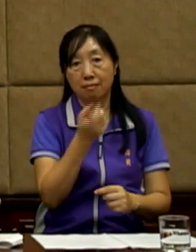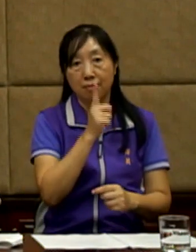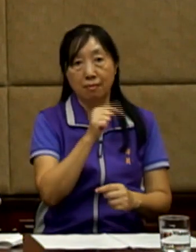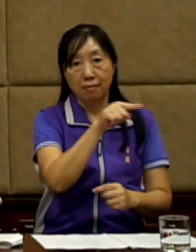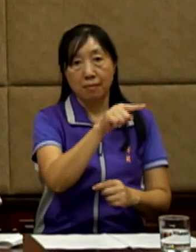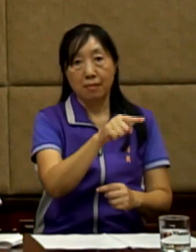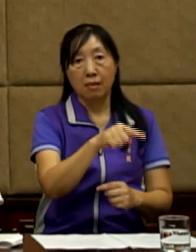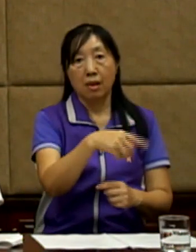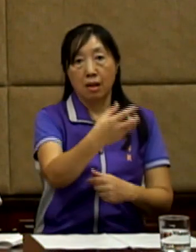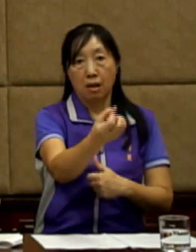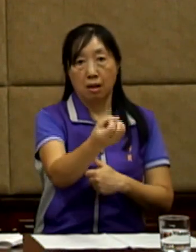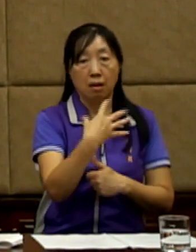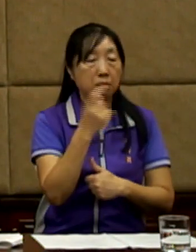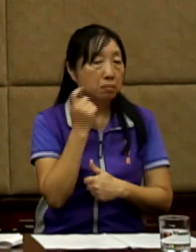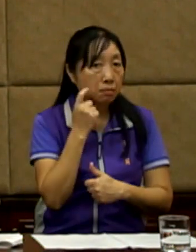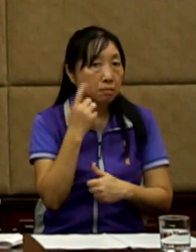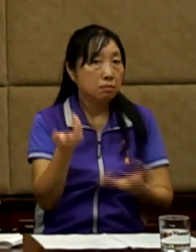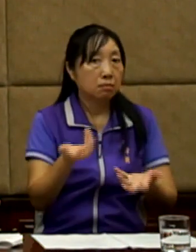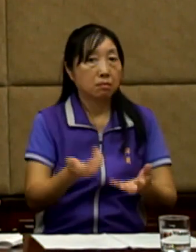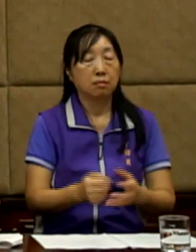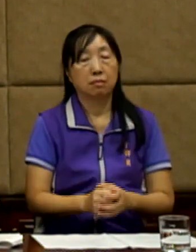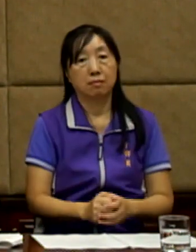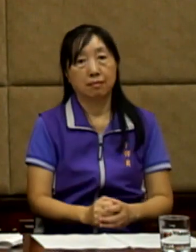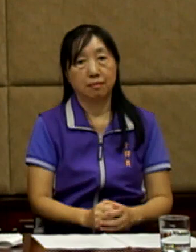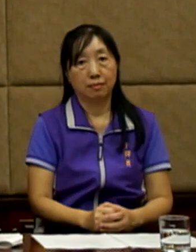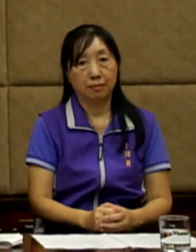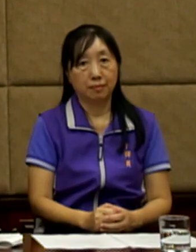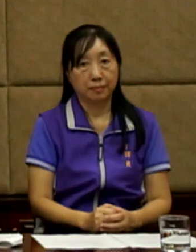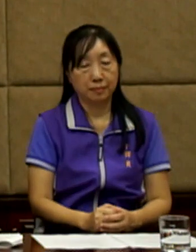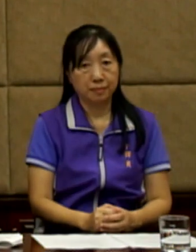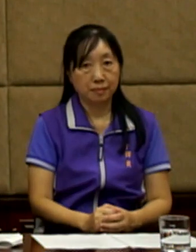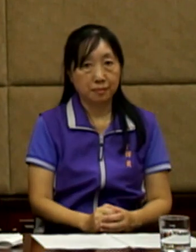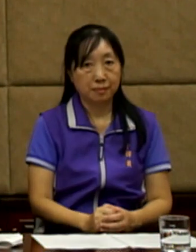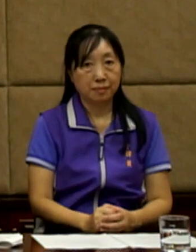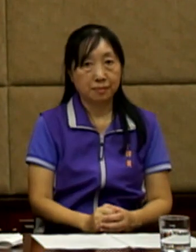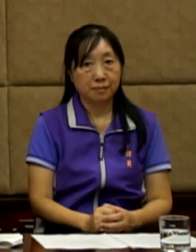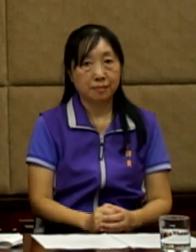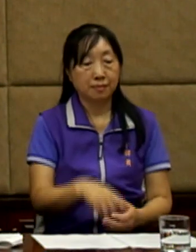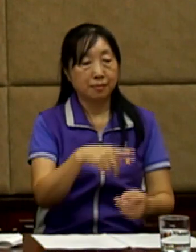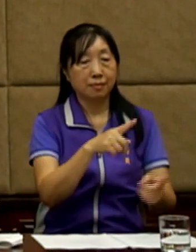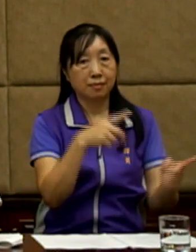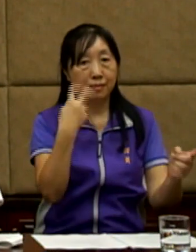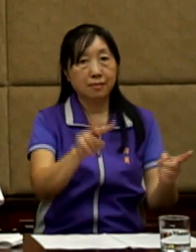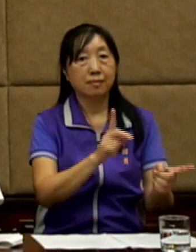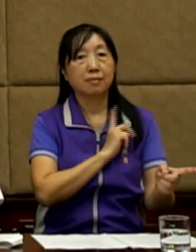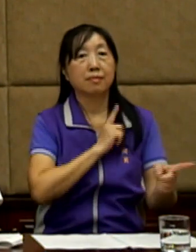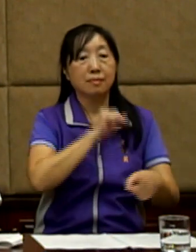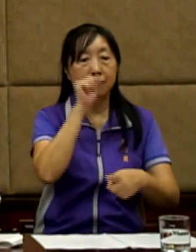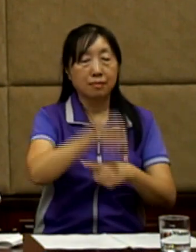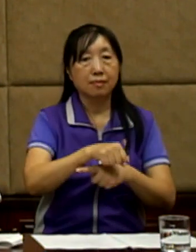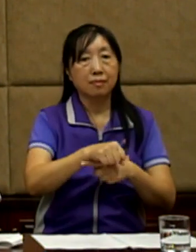供不实的资讯，或另外就是违反他的承诺嘛。